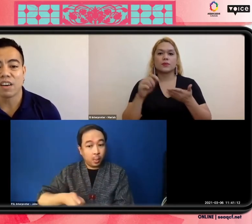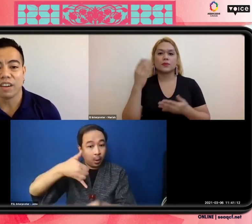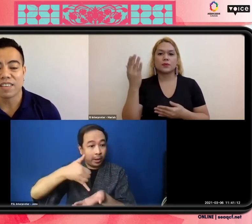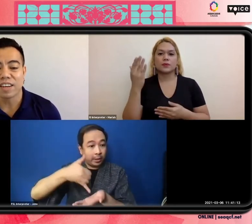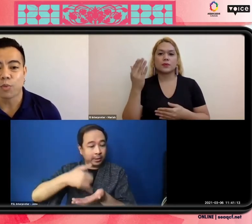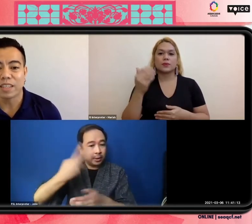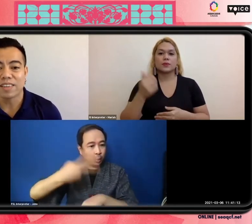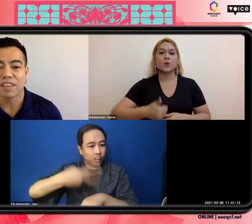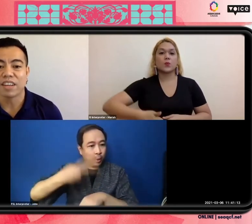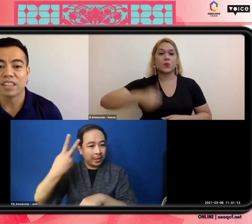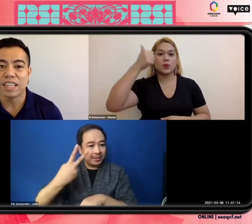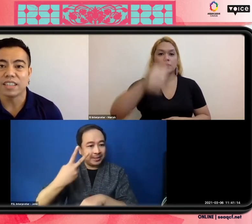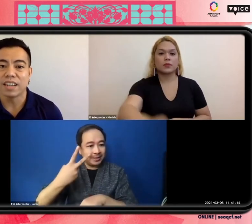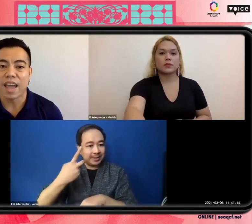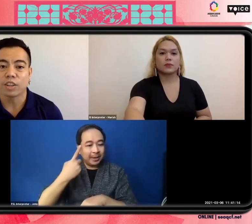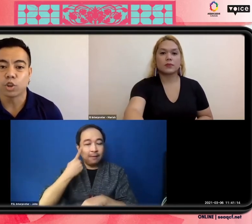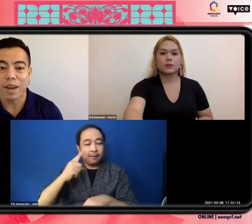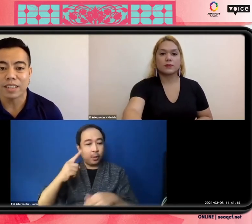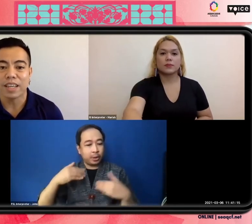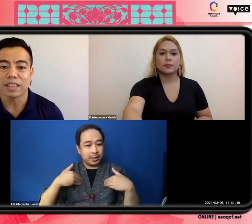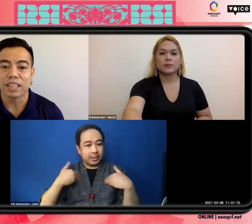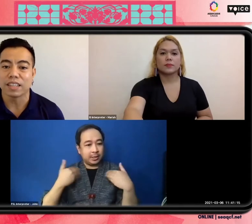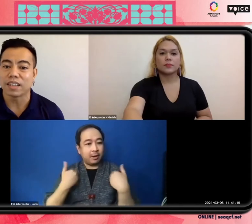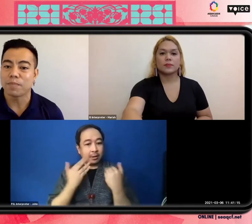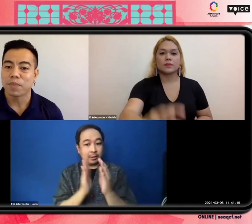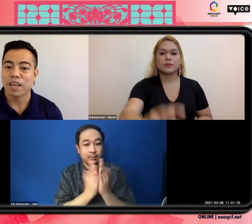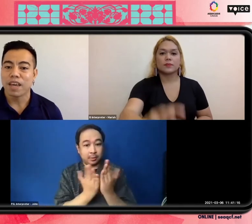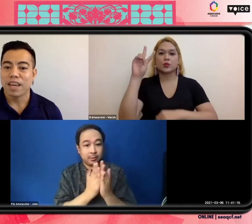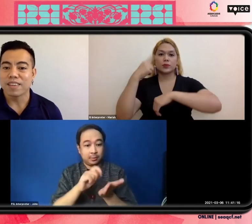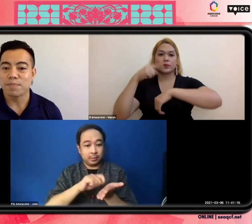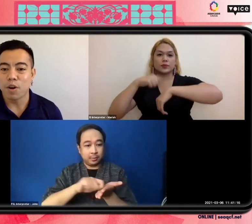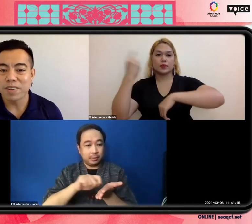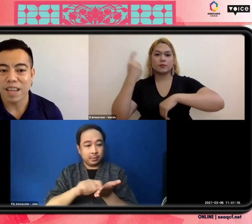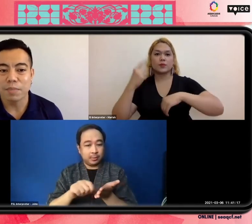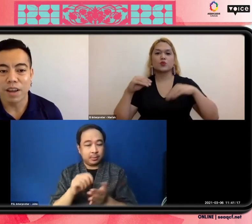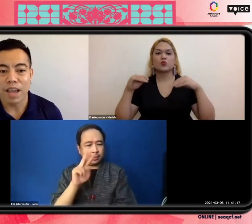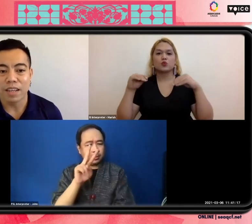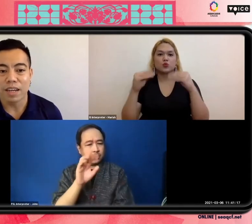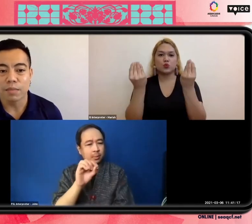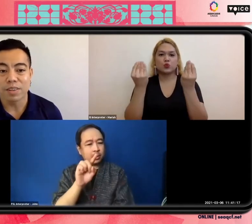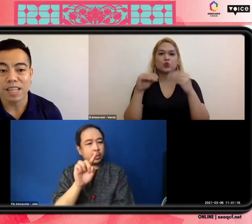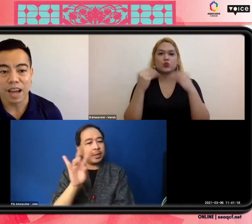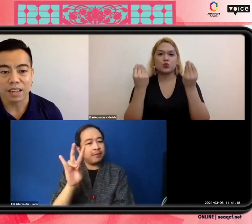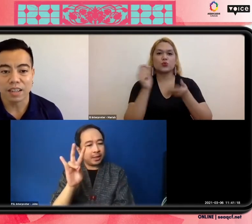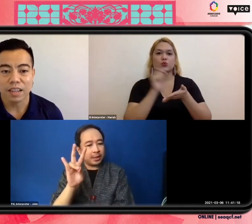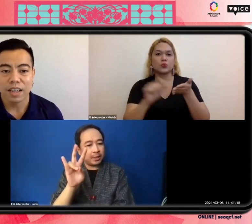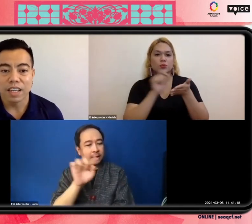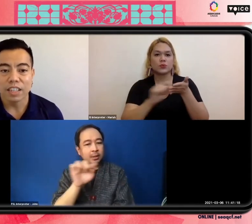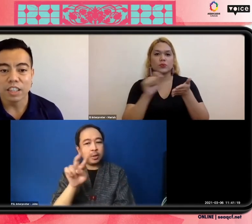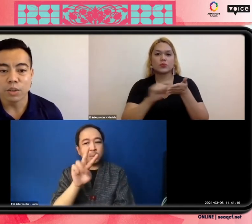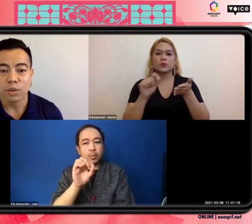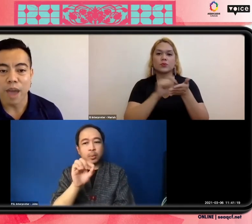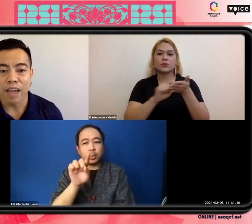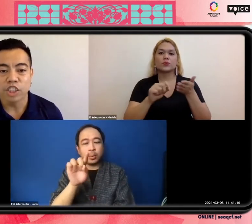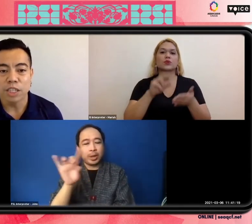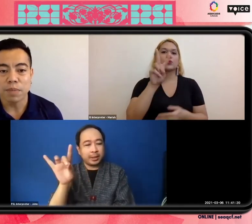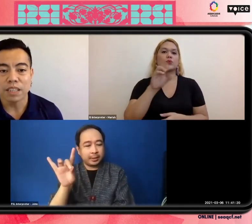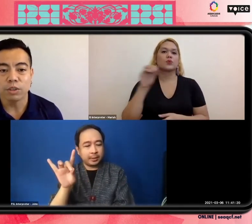adult novels in 2017 and 2018. His poems can be read in Busilac,